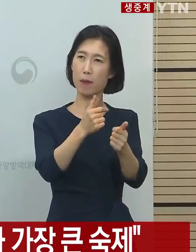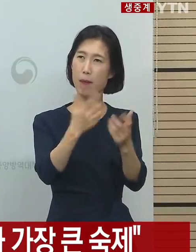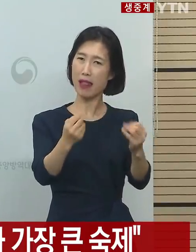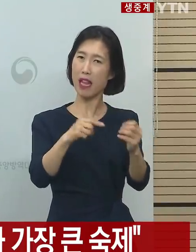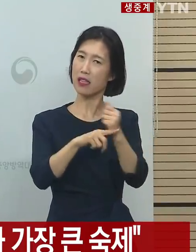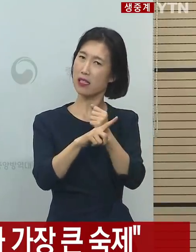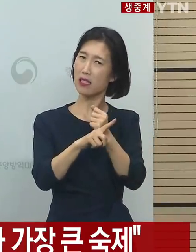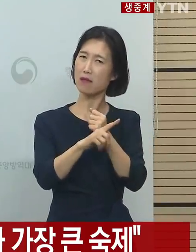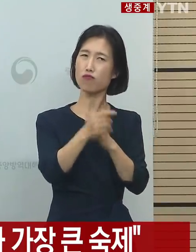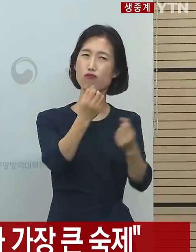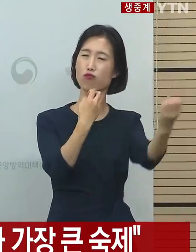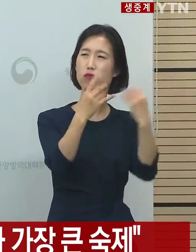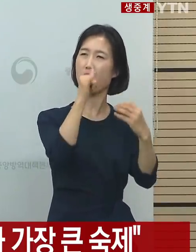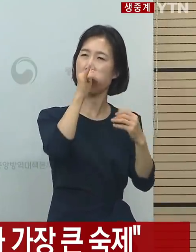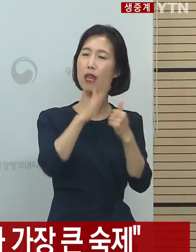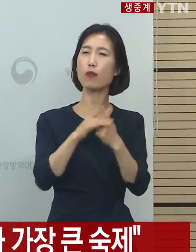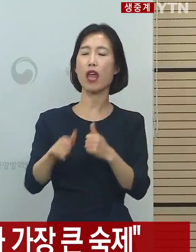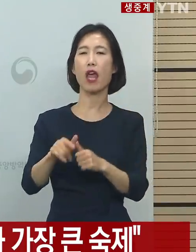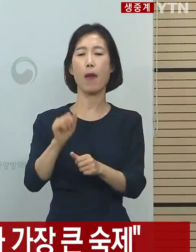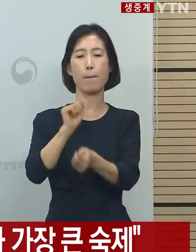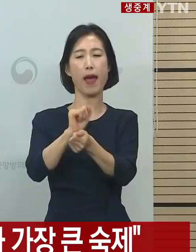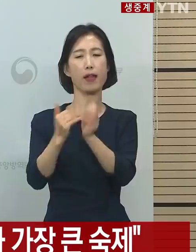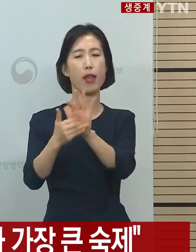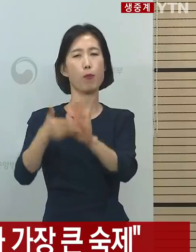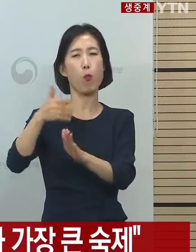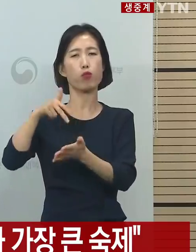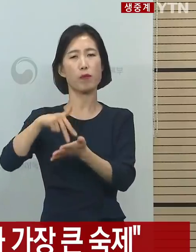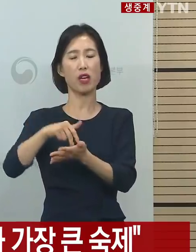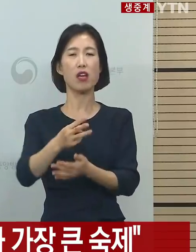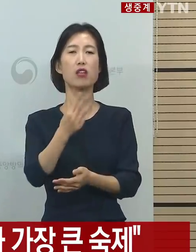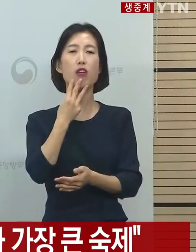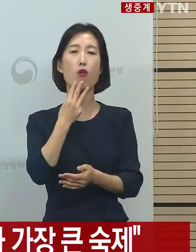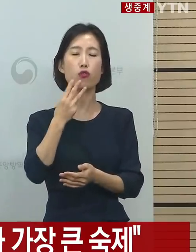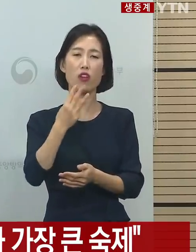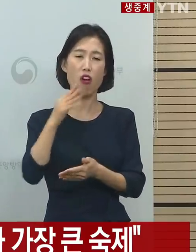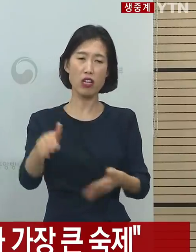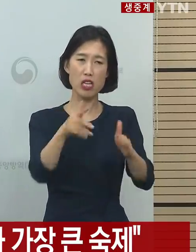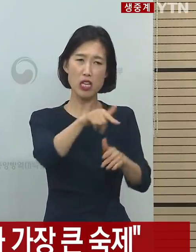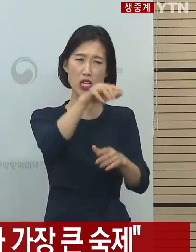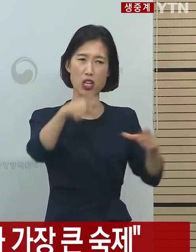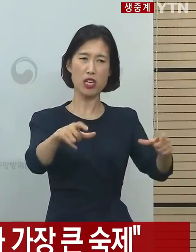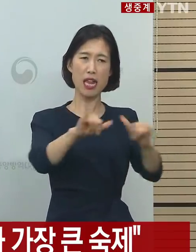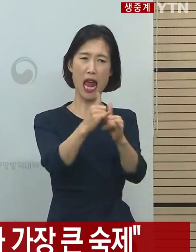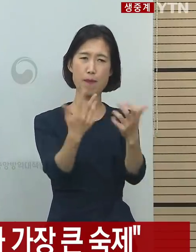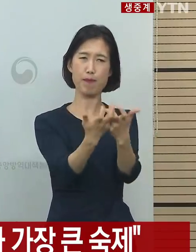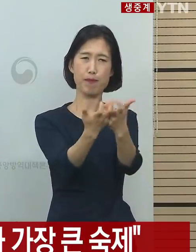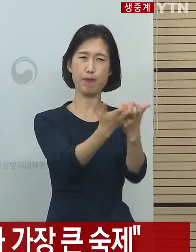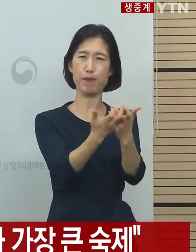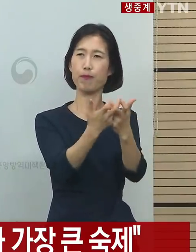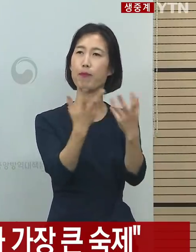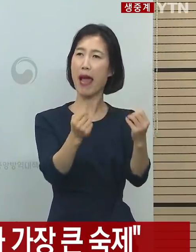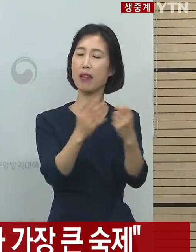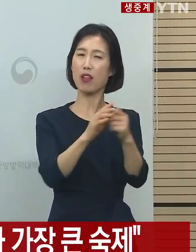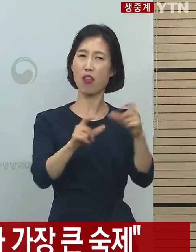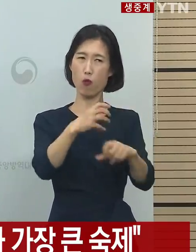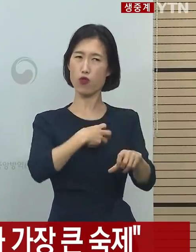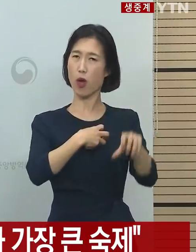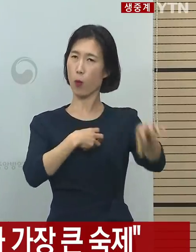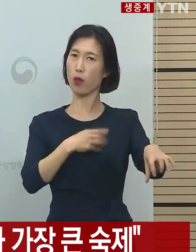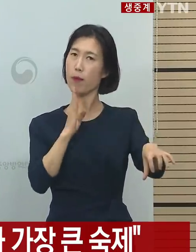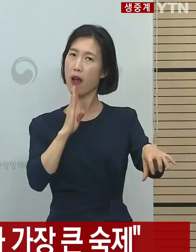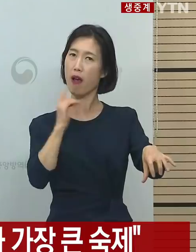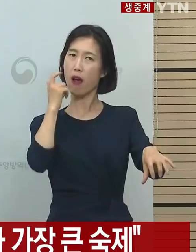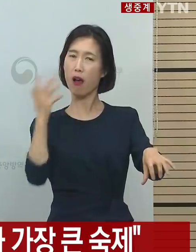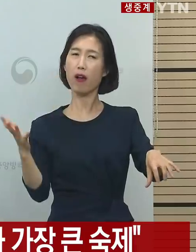전문가들의 얘기가 있어서요. 방대본에서도 이 지역의 감염 확산이 더 심각하다고 보시는 건지 이런 밀집